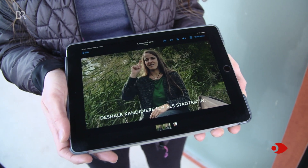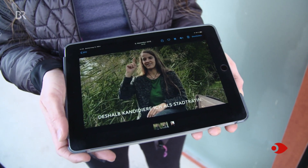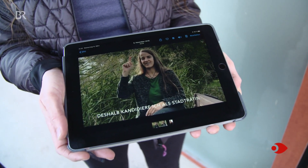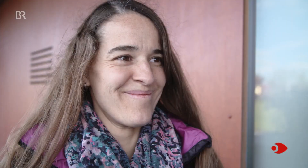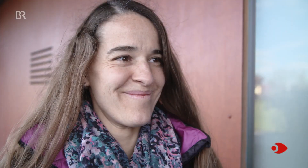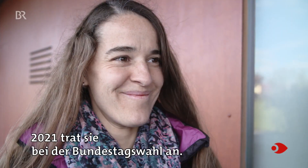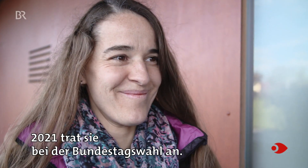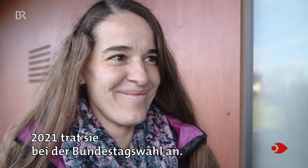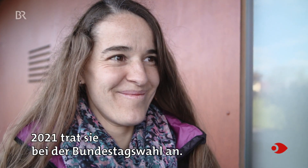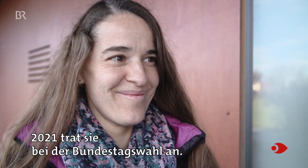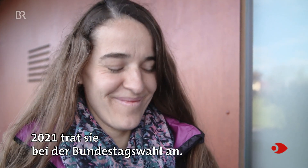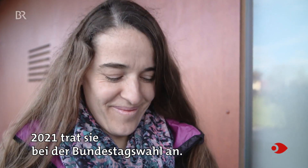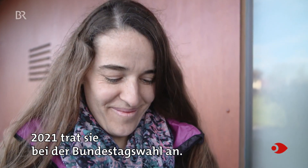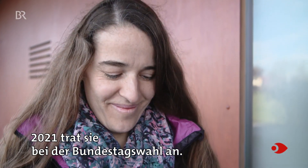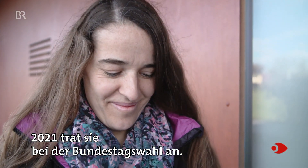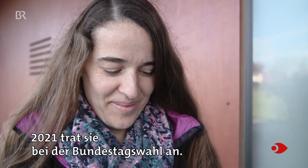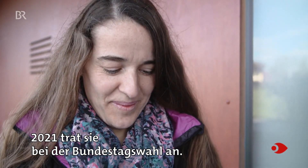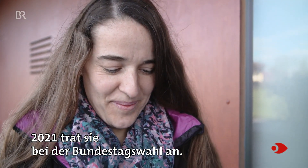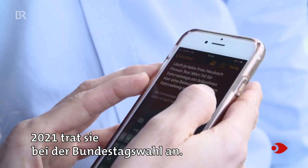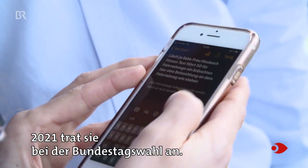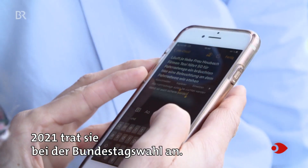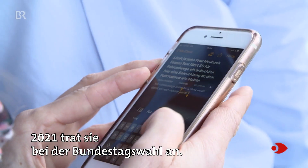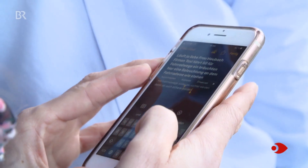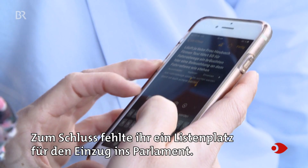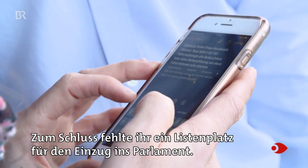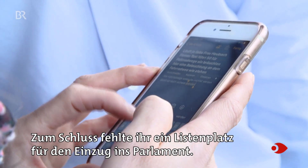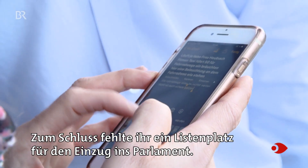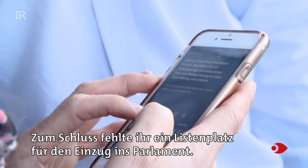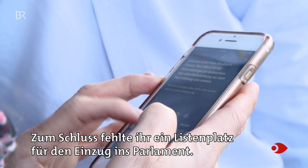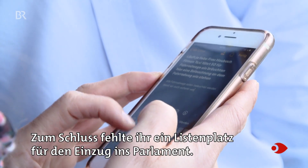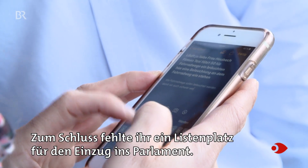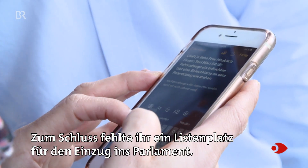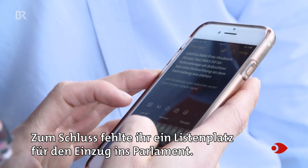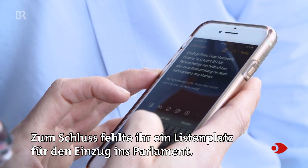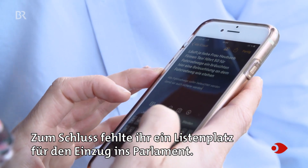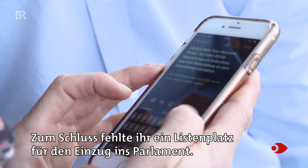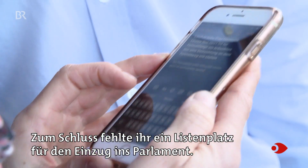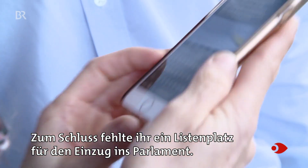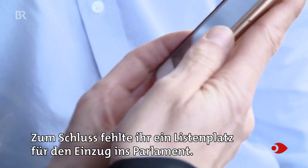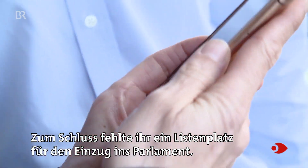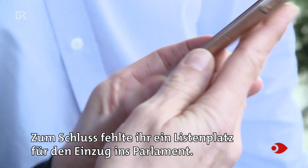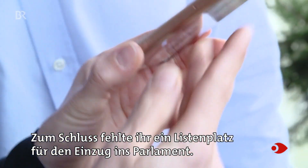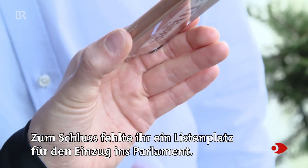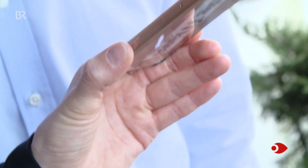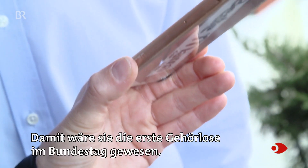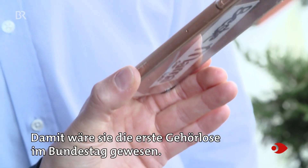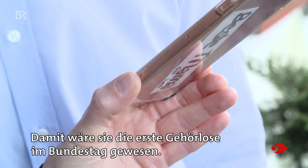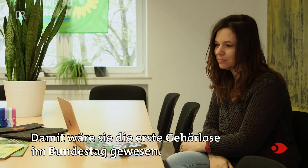Stadträtin. 2021 trat sie bei der Bundestagswahl an. Zum Schluss fehlte ihr ein Listenplatz für den Einzug ins Parlament. Damit wäre sie die